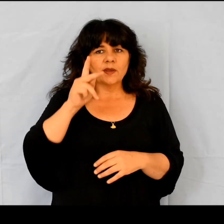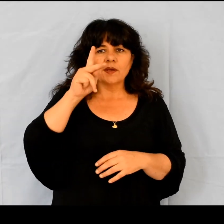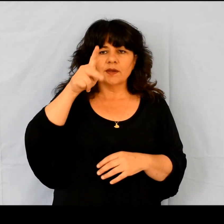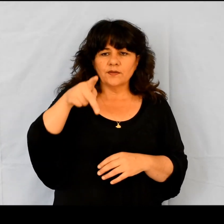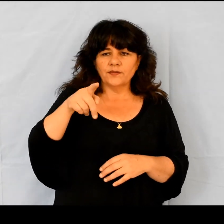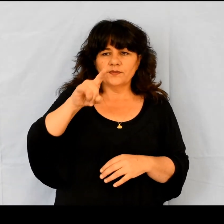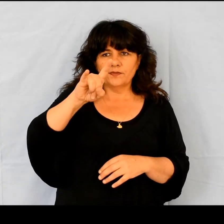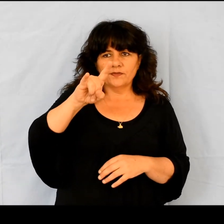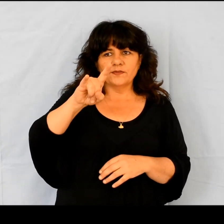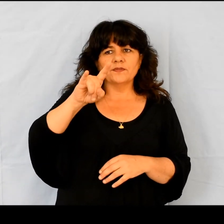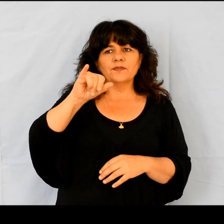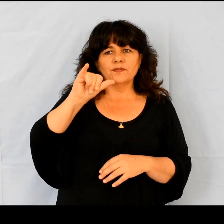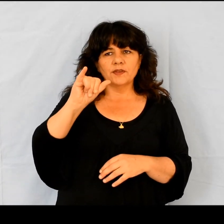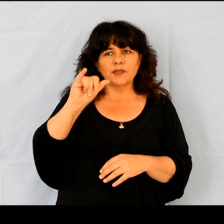Philadelphie,